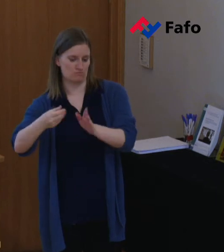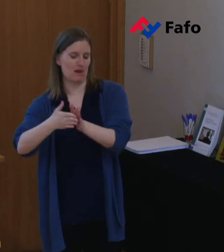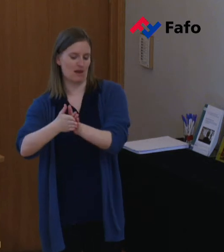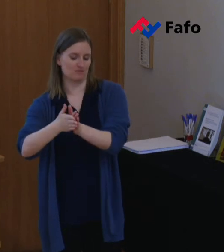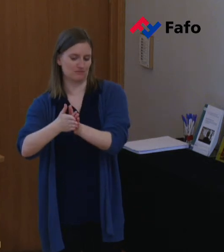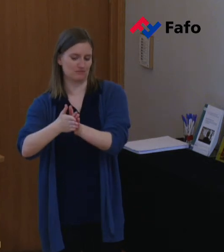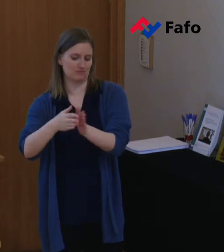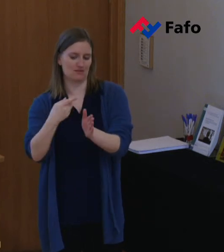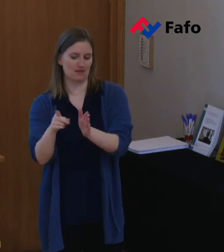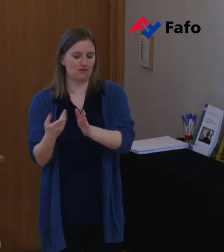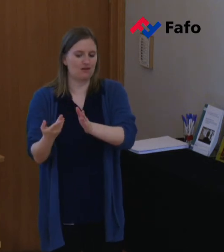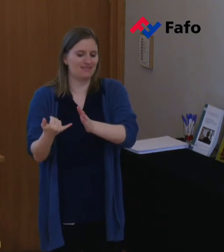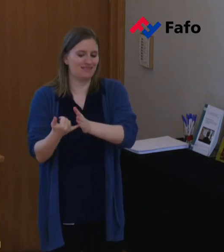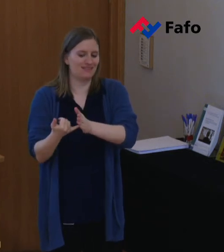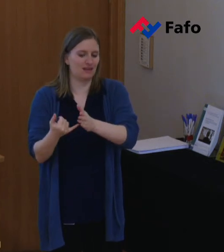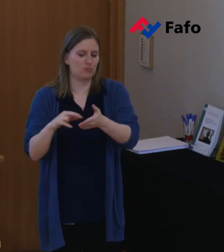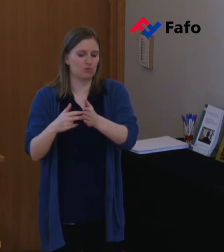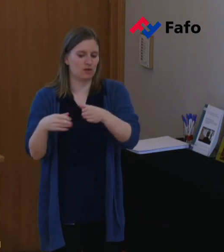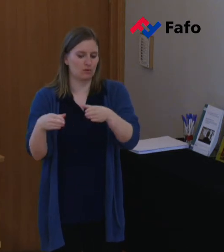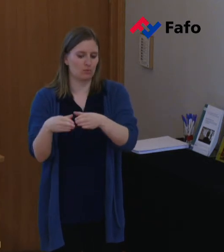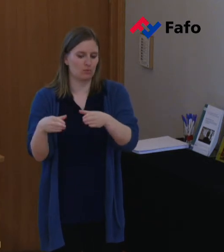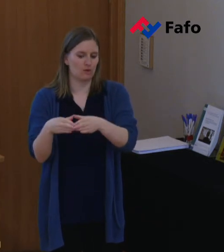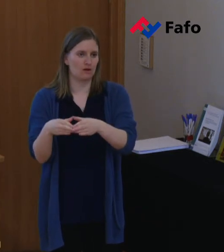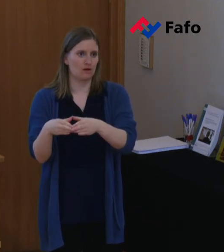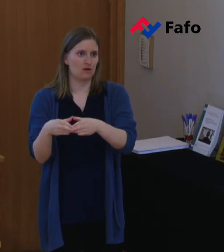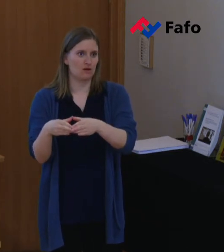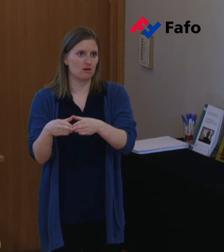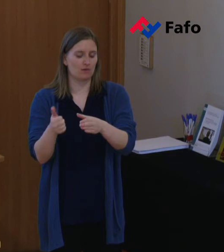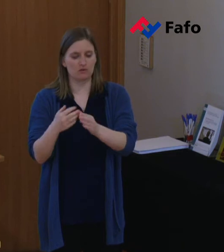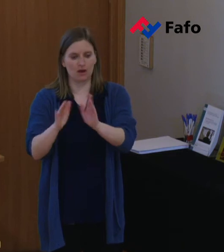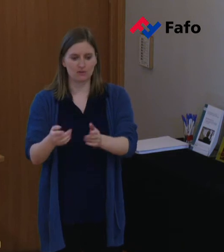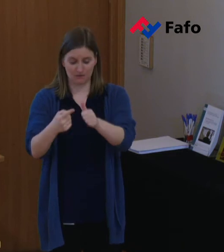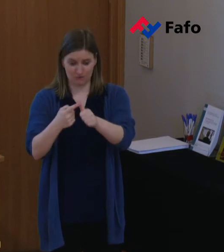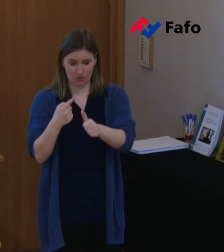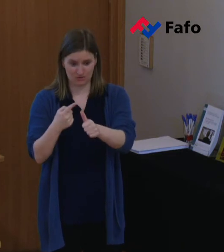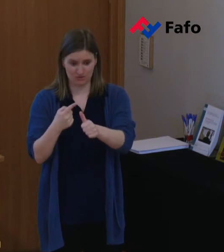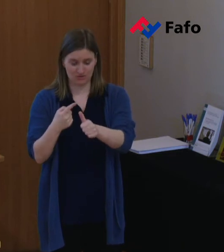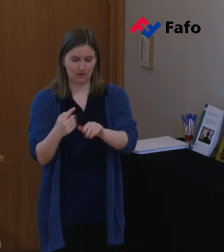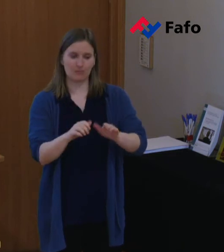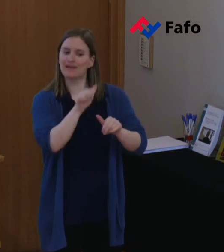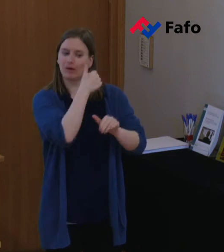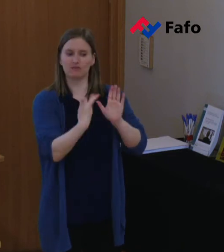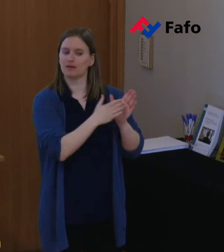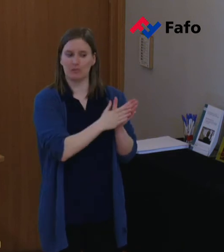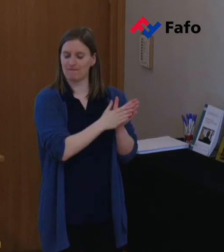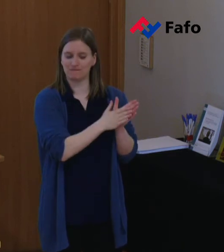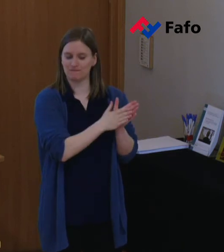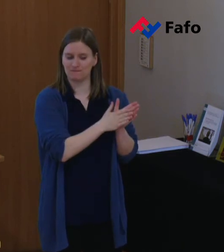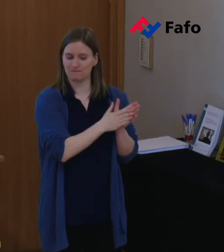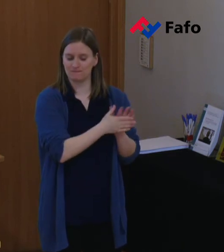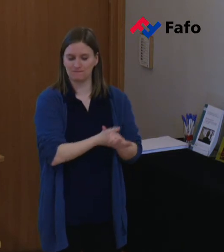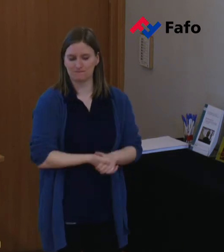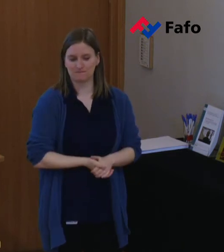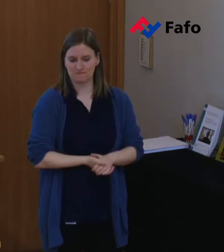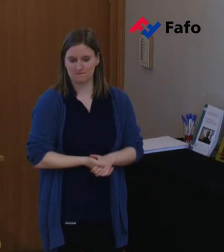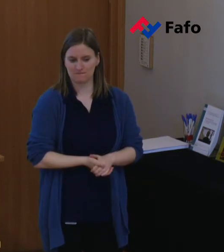var inne i prosjektgruppa for Housing First i Sandnes, det har man ikke hatt i Bergen.